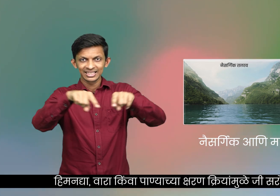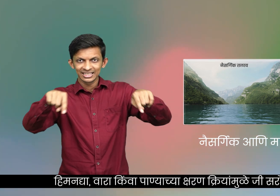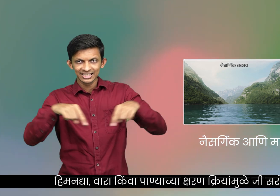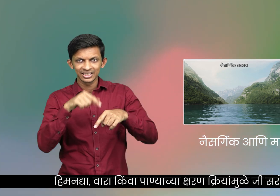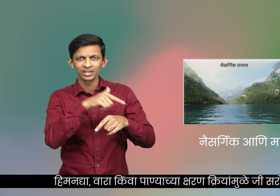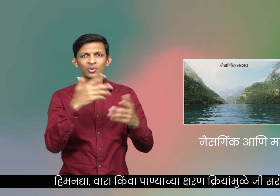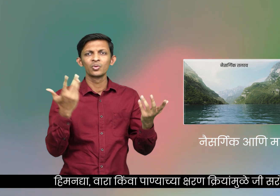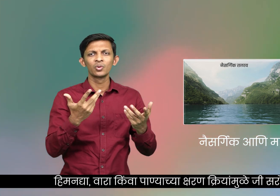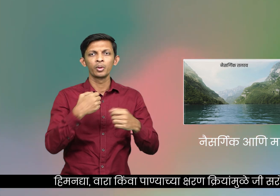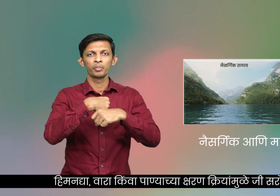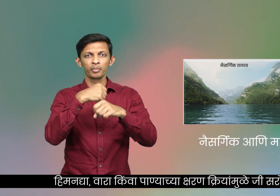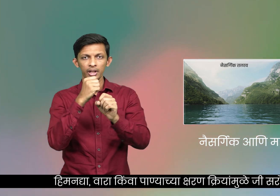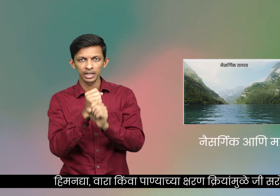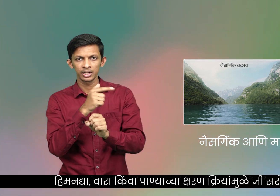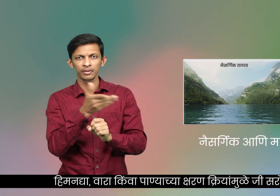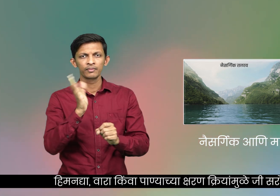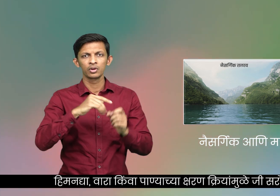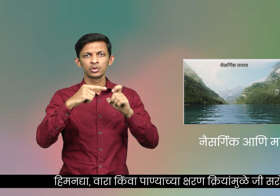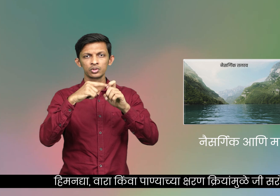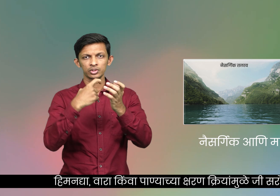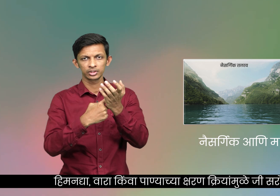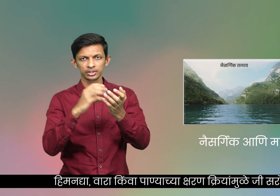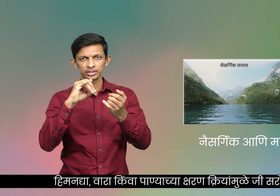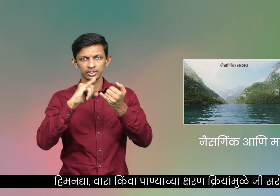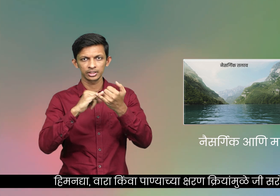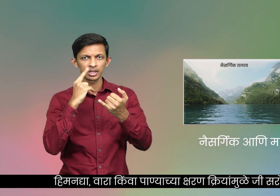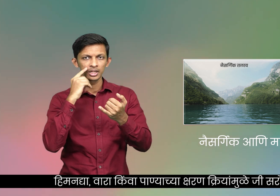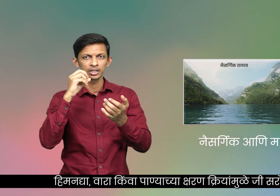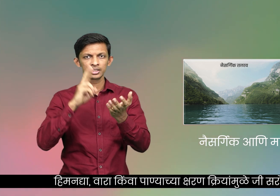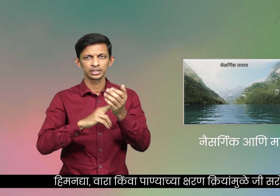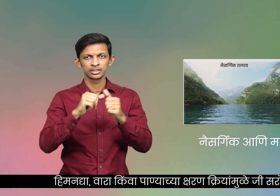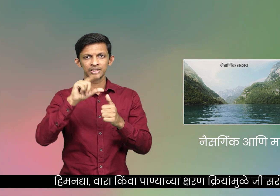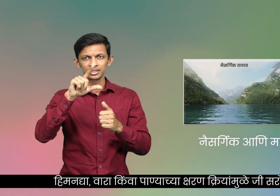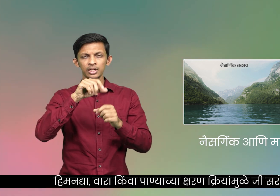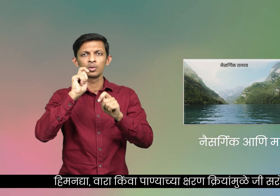हिमनद्या, वारा किंवा पाण्याच्या क्षरण क्रियांमुळे जी सरोवर तयार होतात